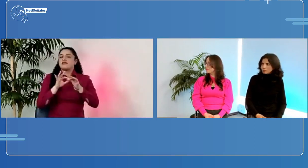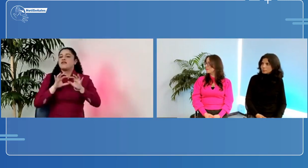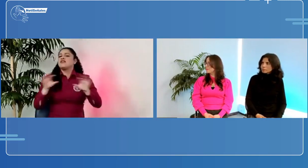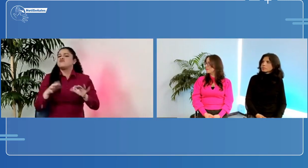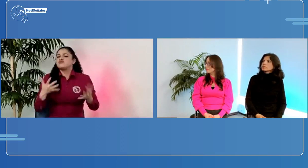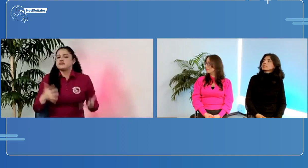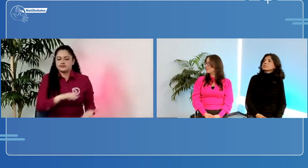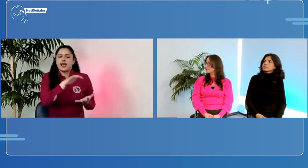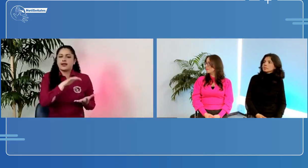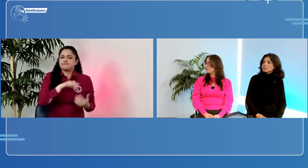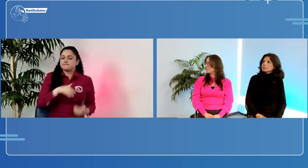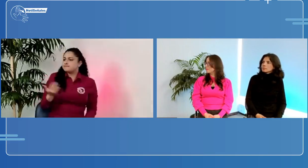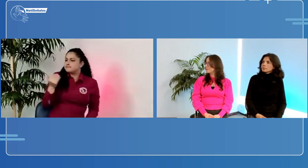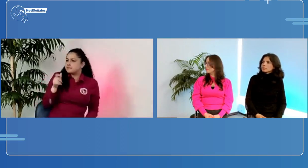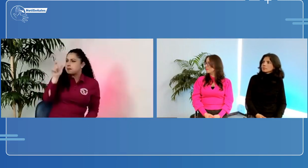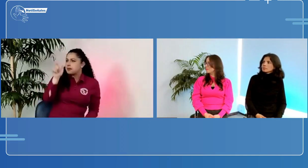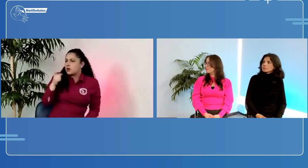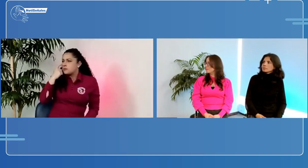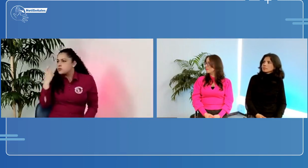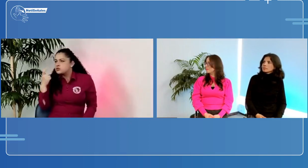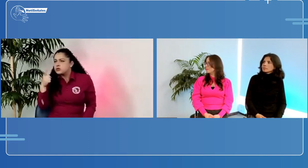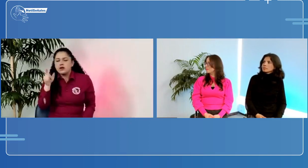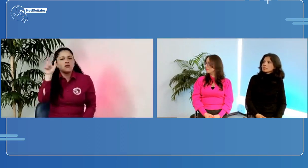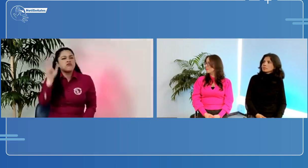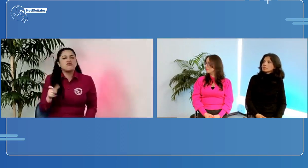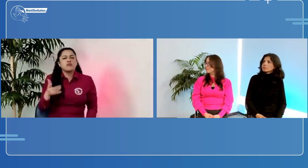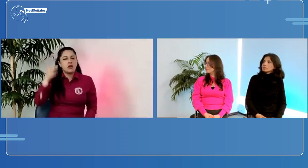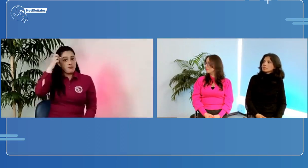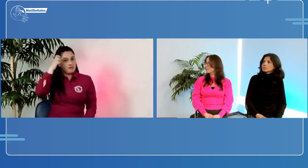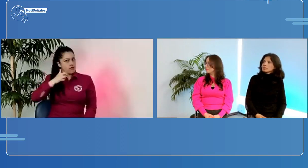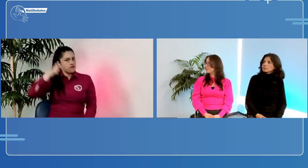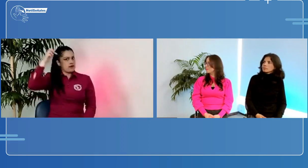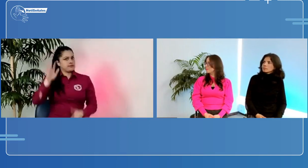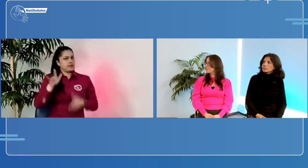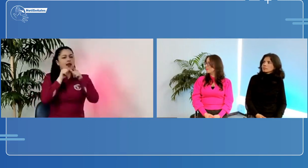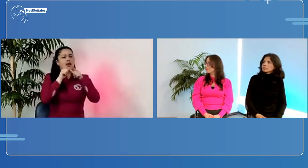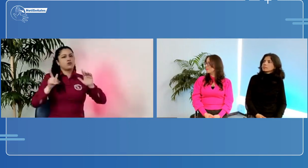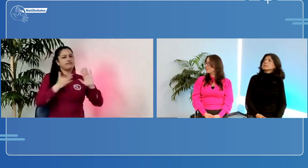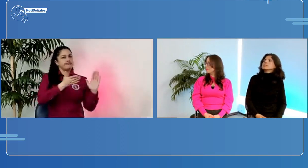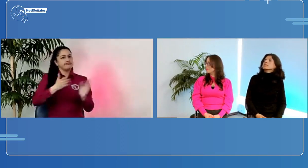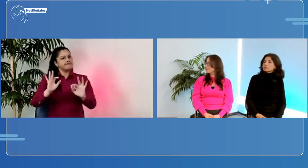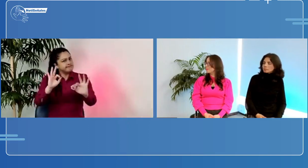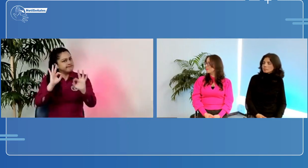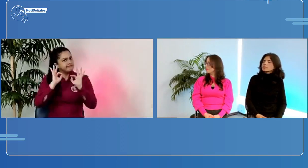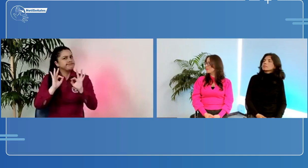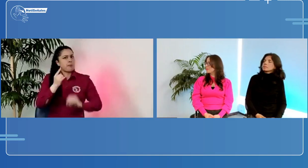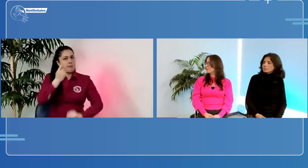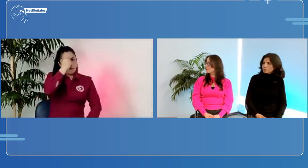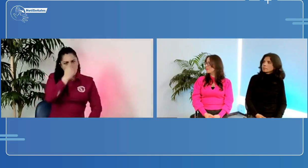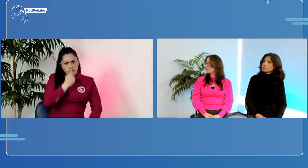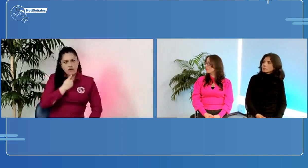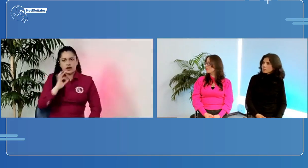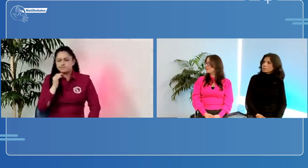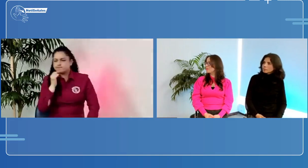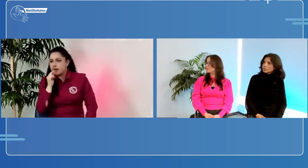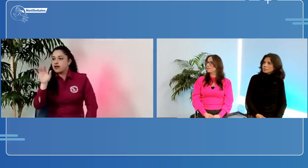entregamos y Fenascol, ¿qué hizo? También se buscó a un profesional, a un lingüista, para que pues